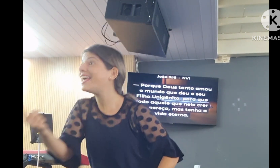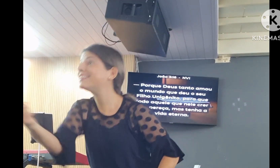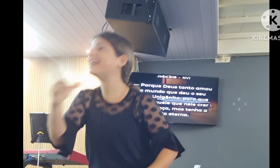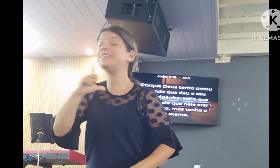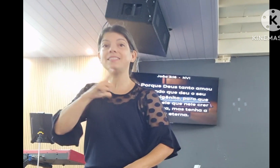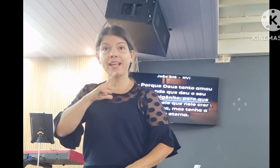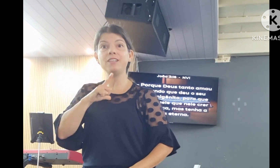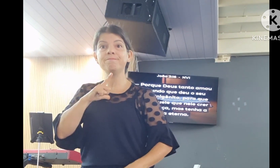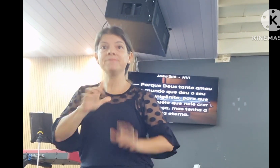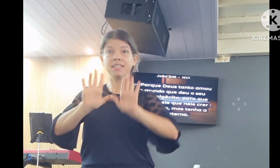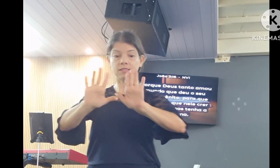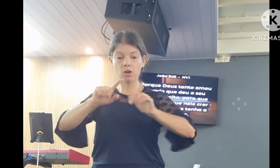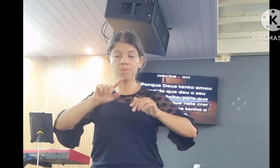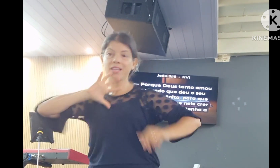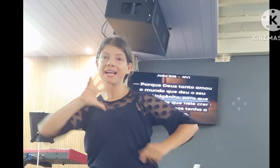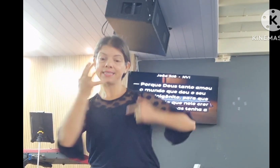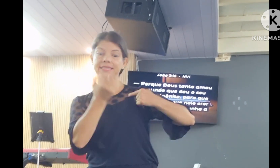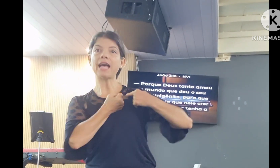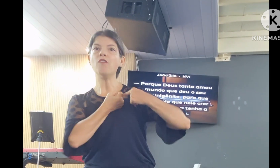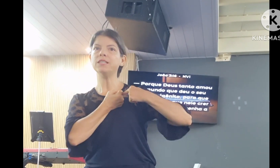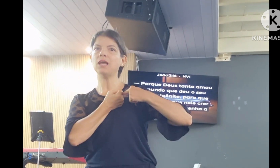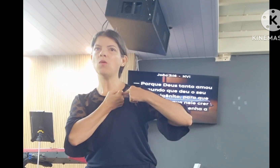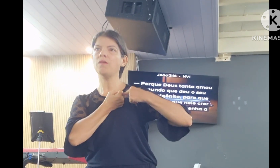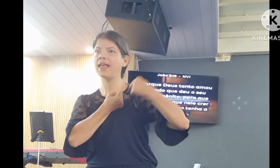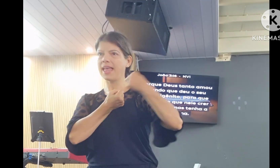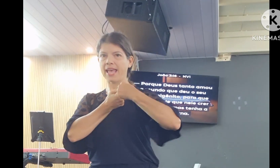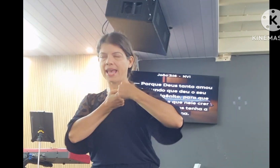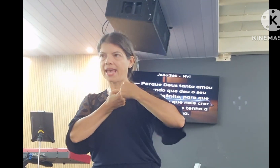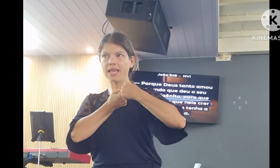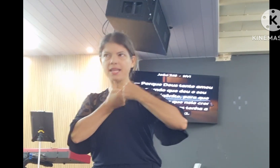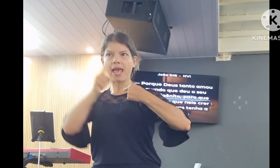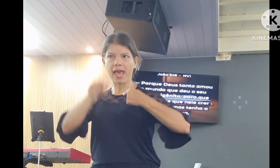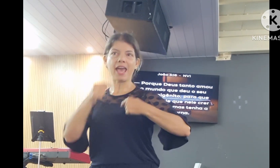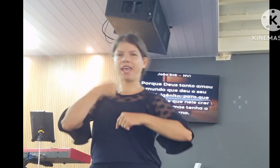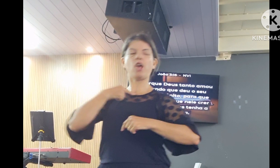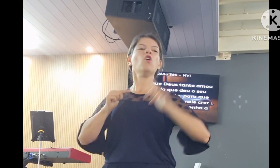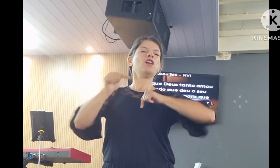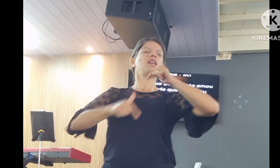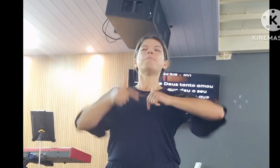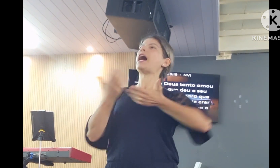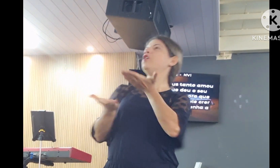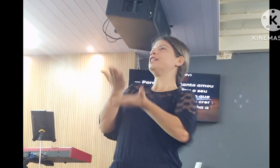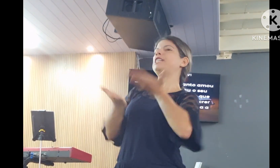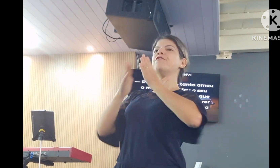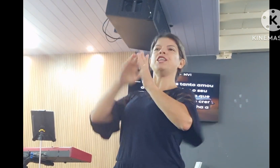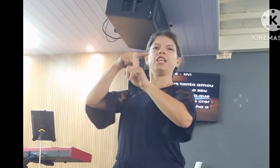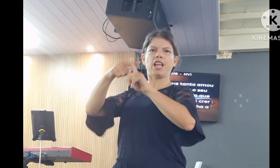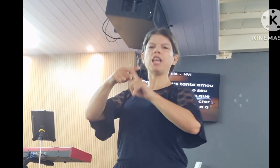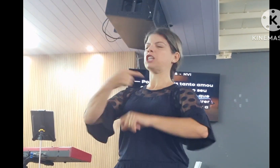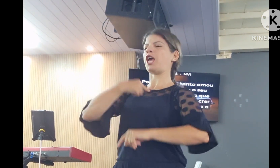A salvação, ela não está baseada naquilo que eu faço ou deixei de